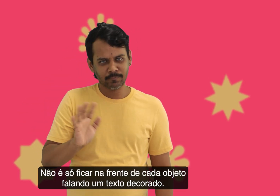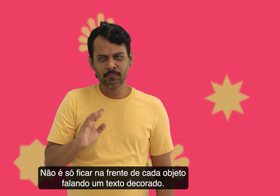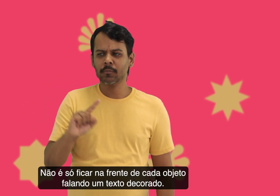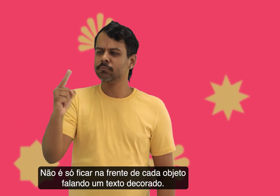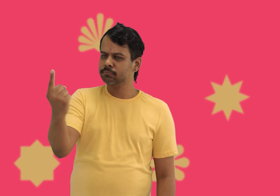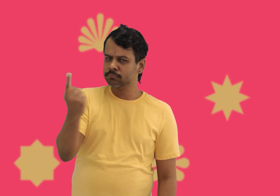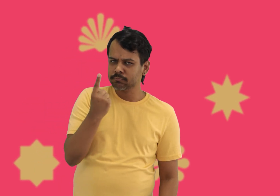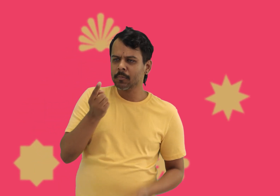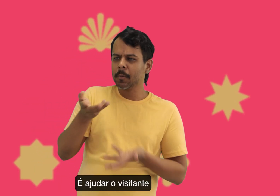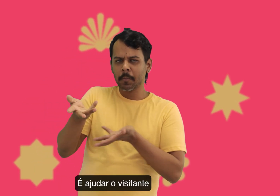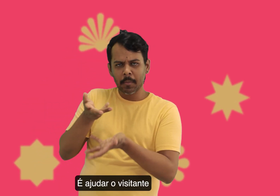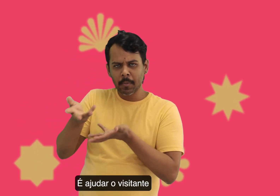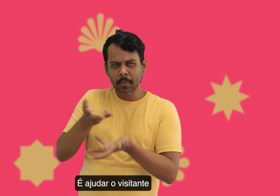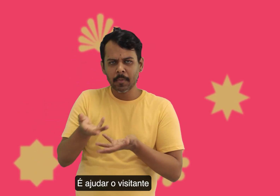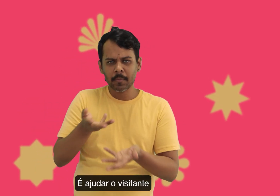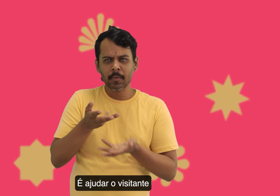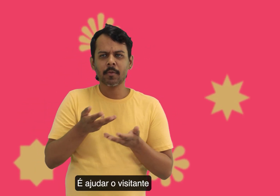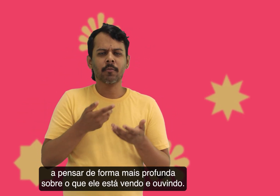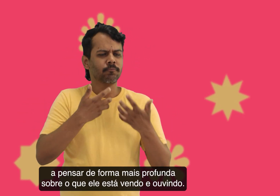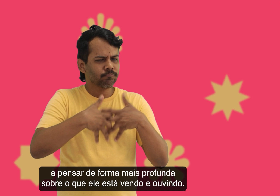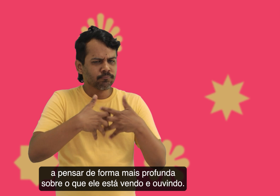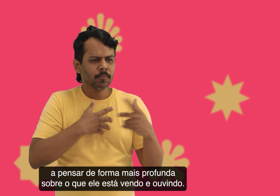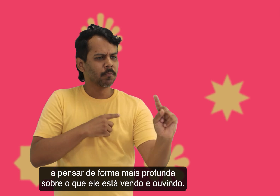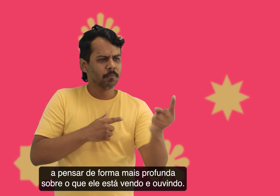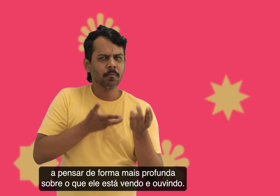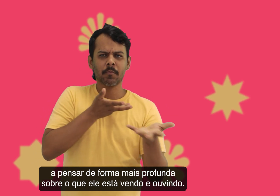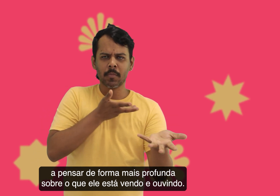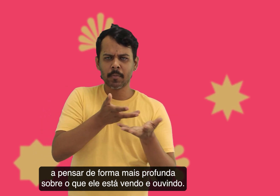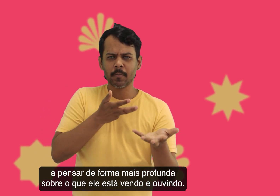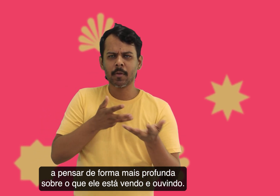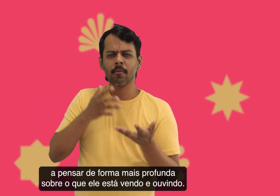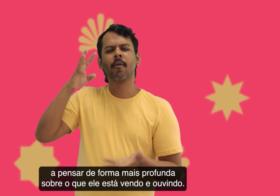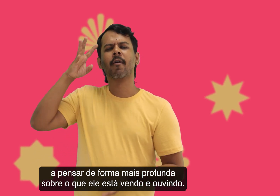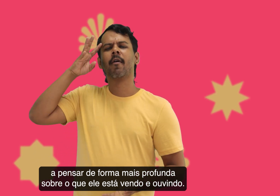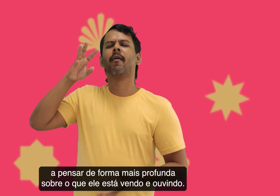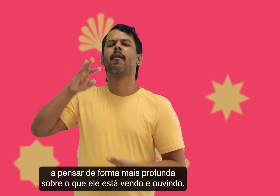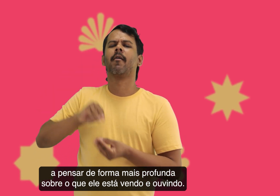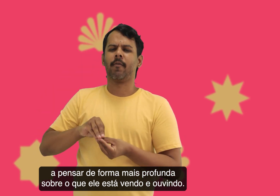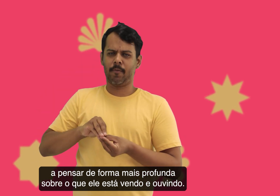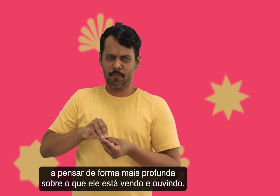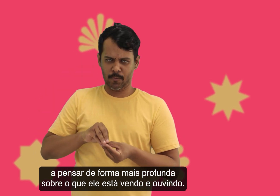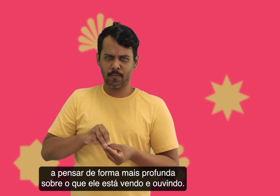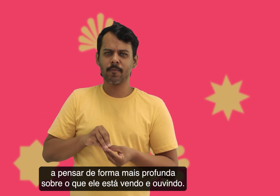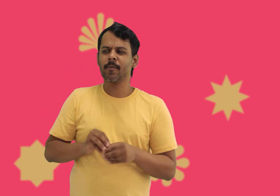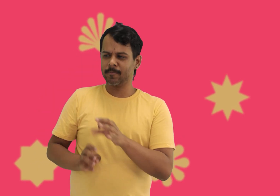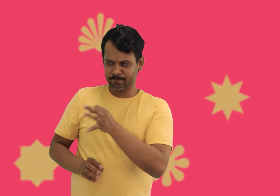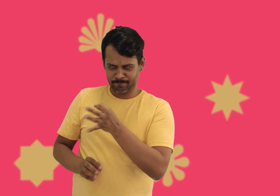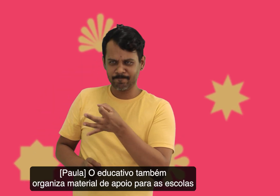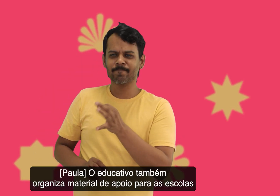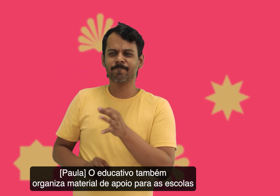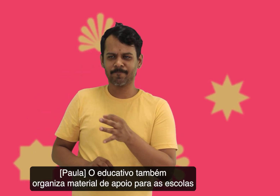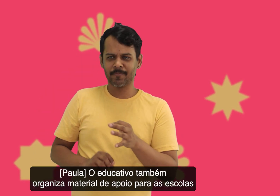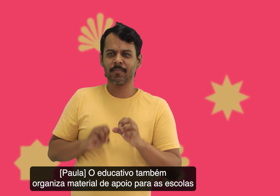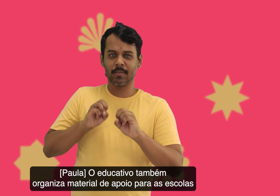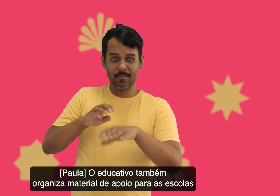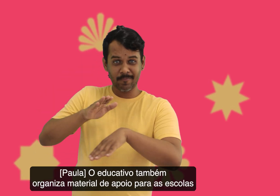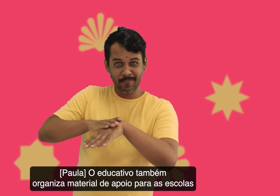texto decorado. É ajudar o visitante a pensar de forma mais profunda sobre o que ele está vendo e ouvindo. O educativo